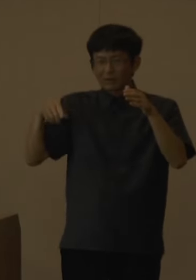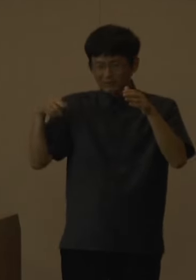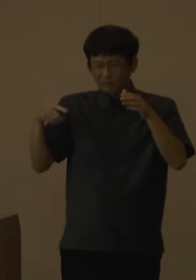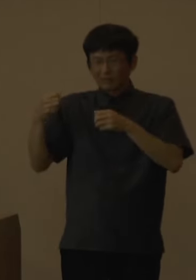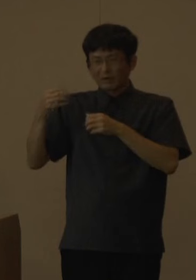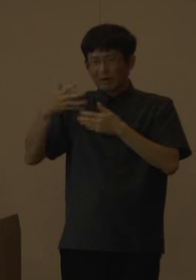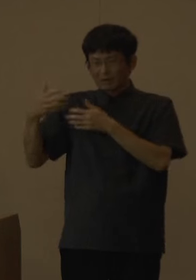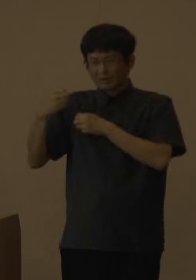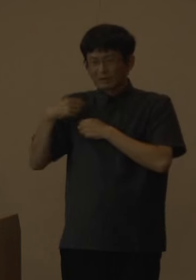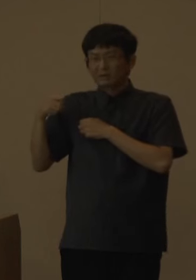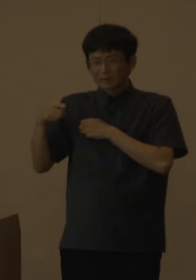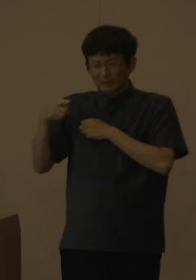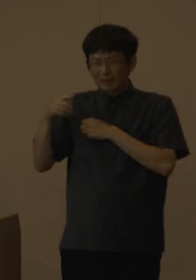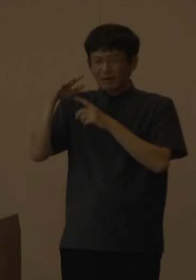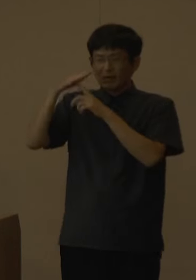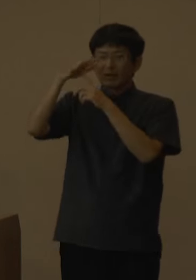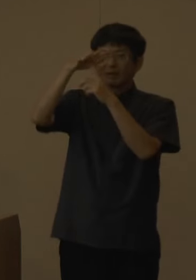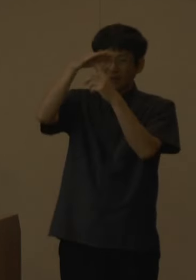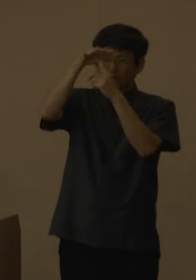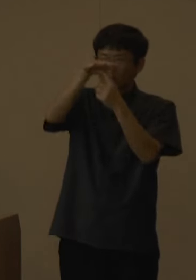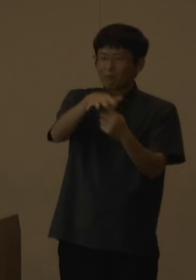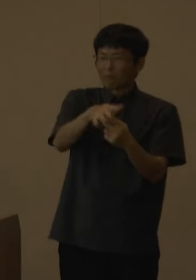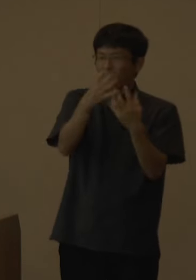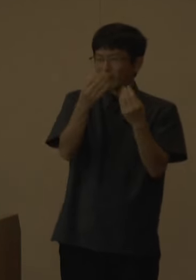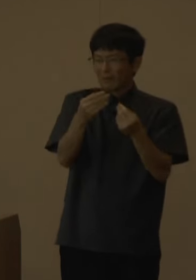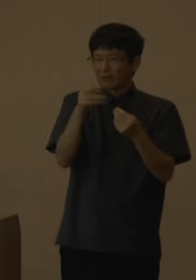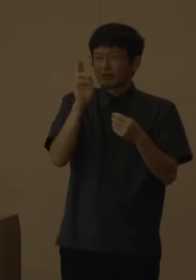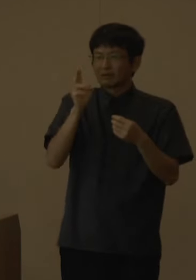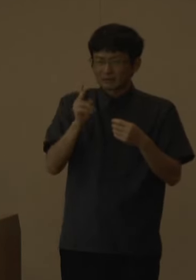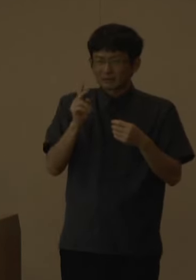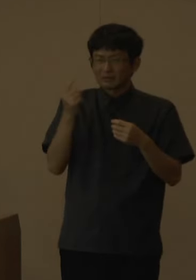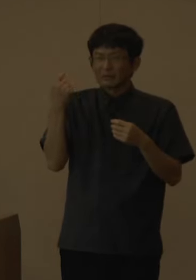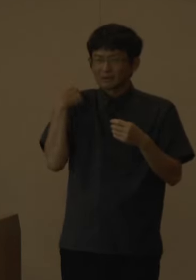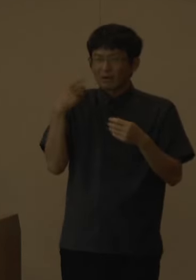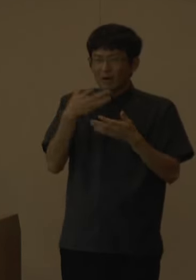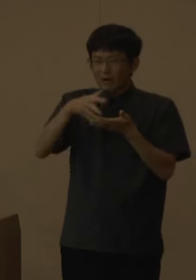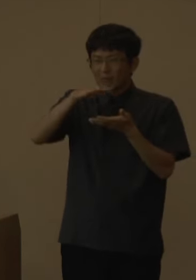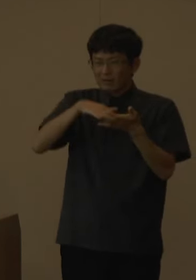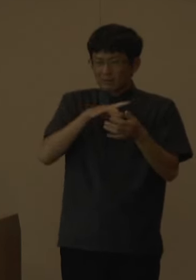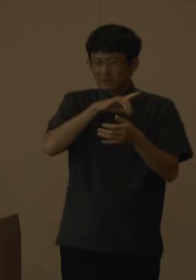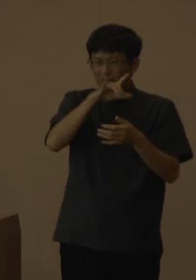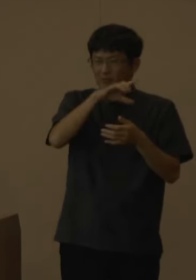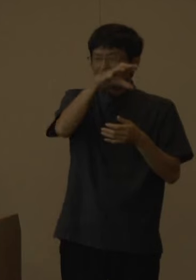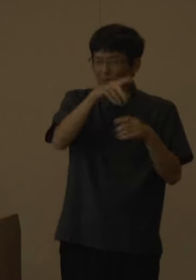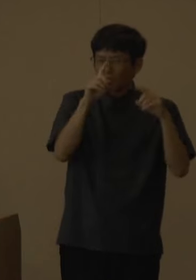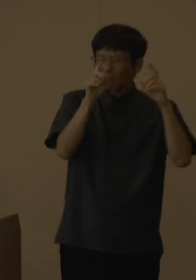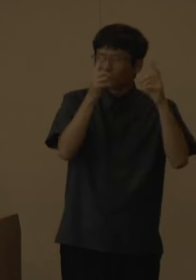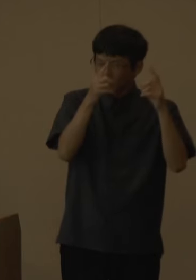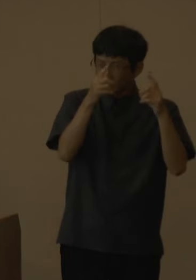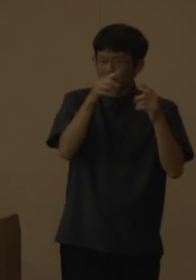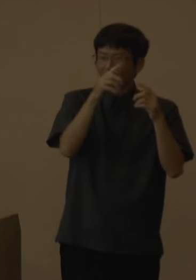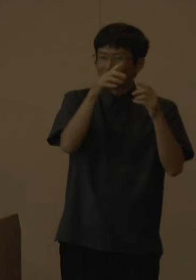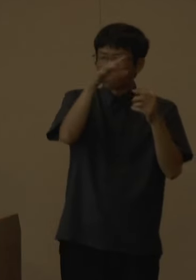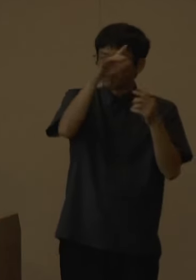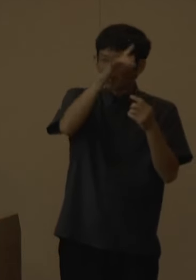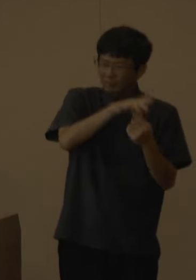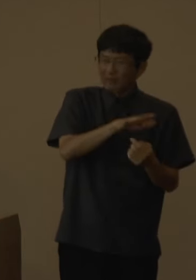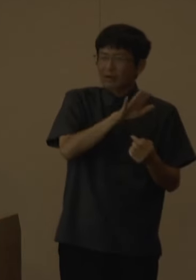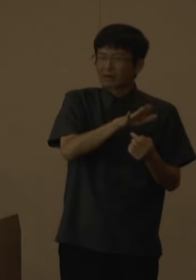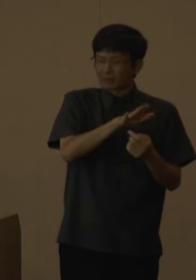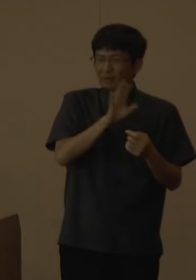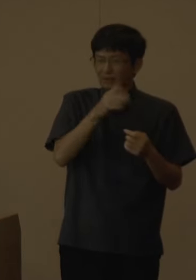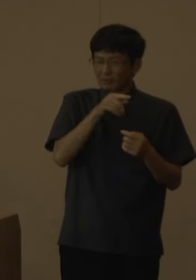が不時着したということで、はい、昨日奄美空港のオスプレイ等の緊急策がありましたが、これについてちょっと受け止めというか